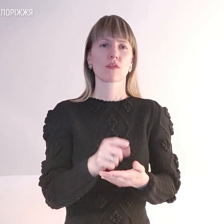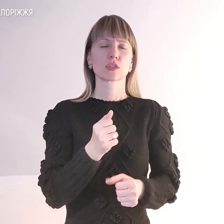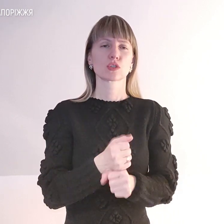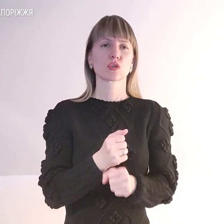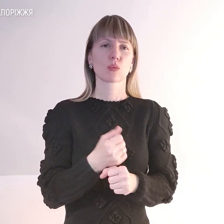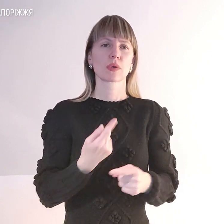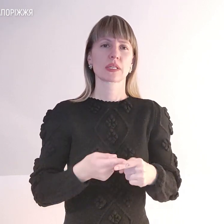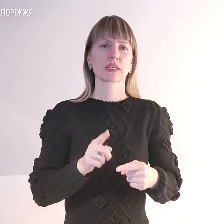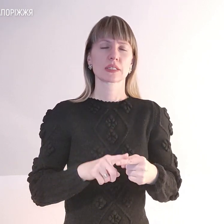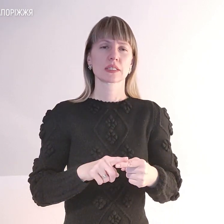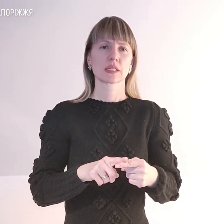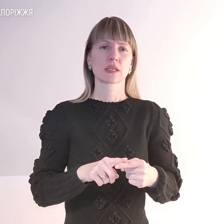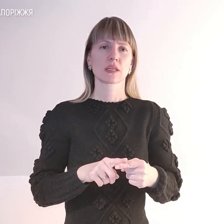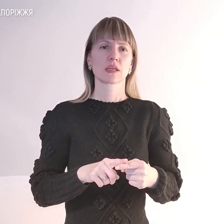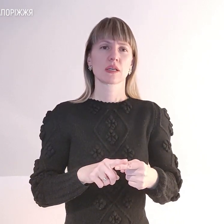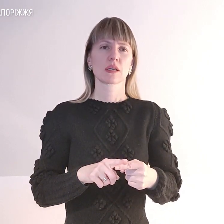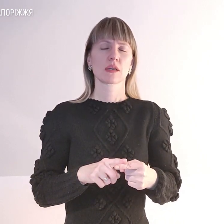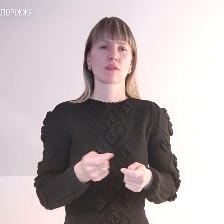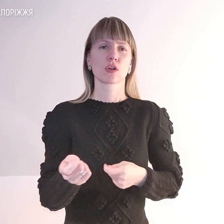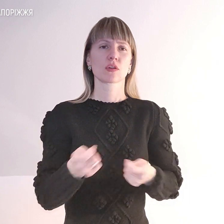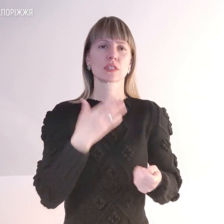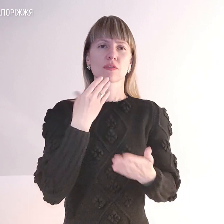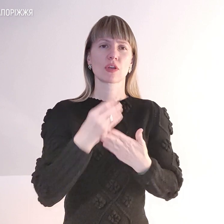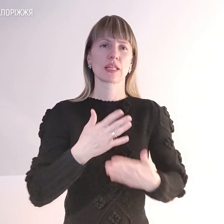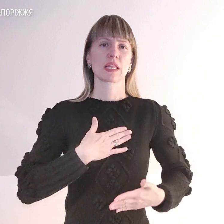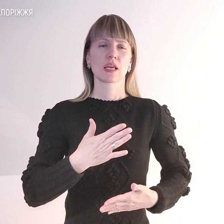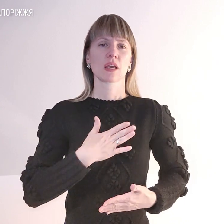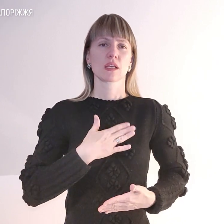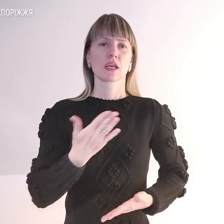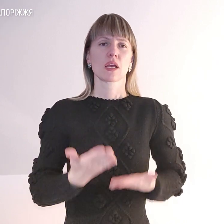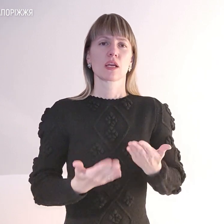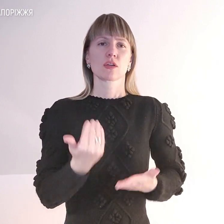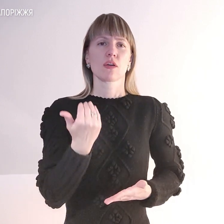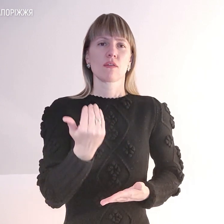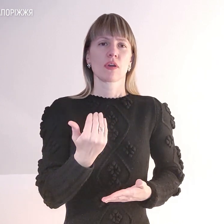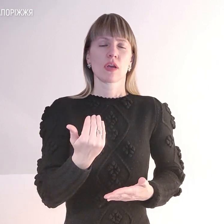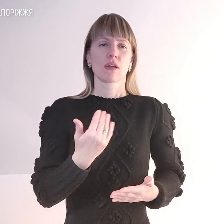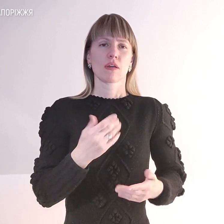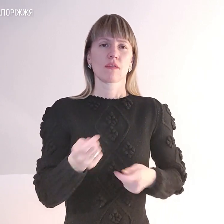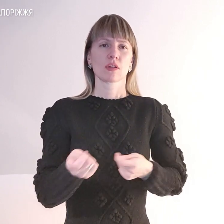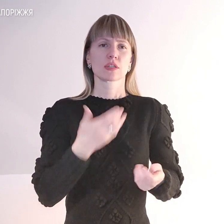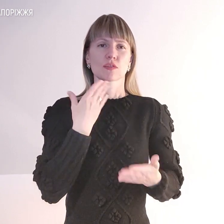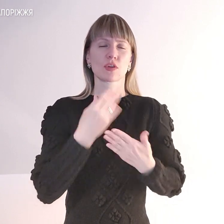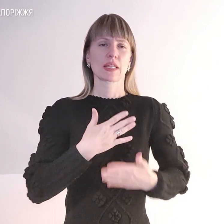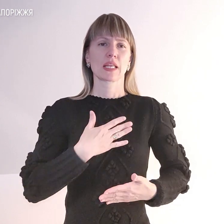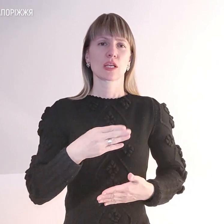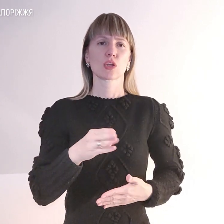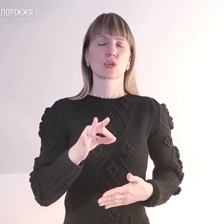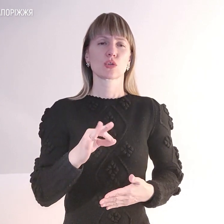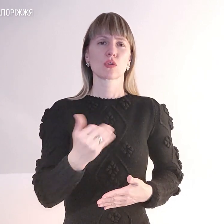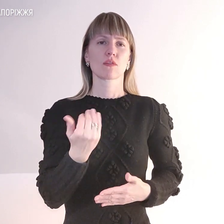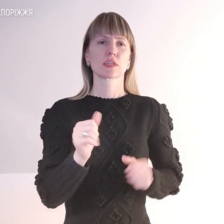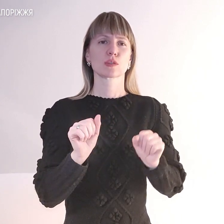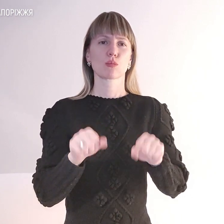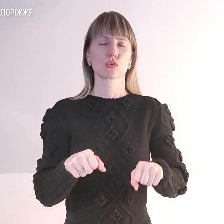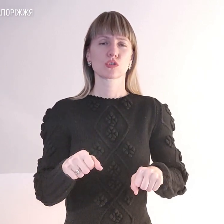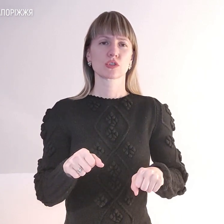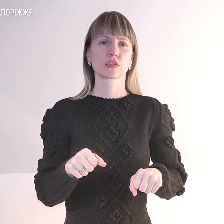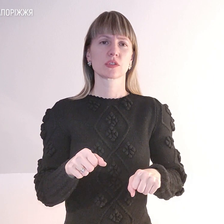це відрегулювати своє дихання. Якщо ви відрегулюєте своє дихання, то ви зможете надати